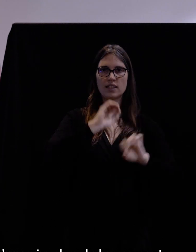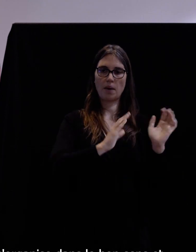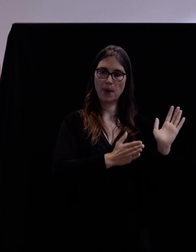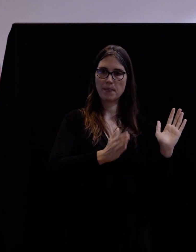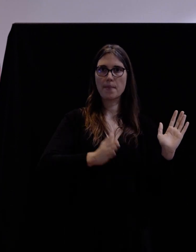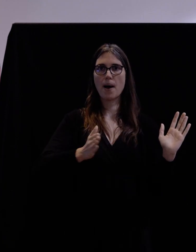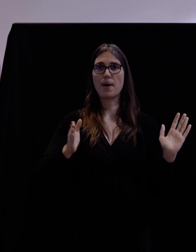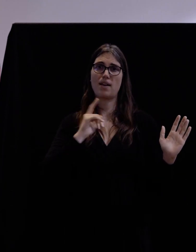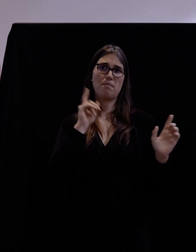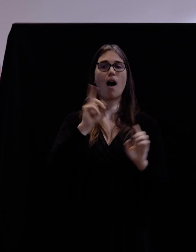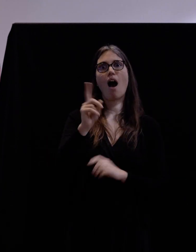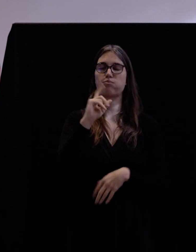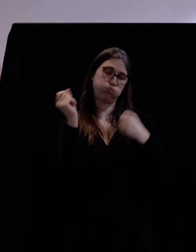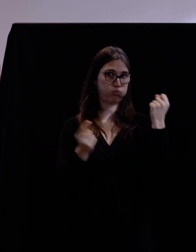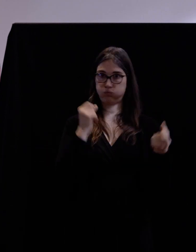ne soit pas